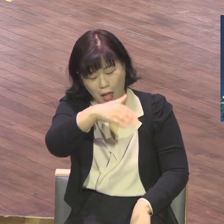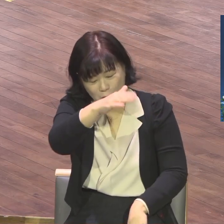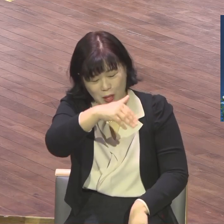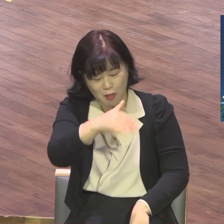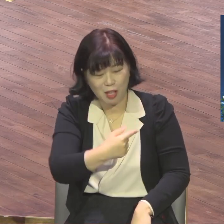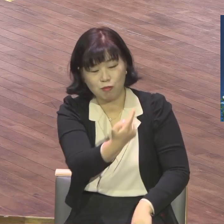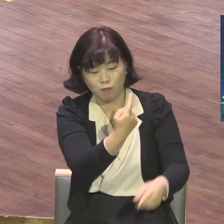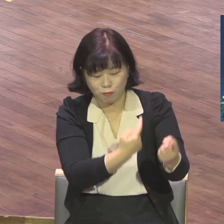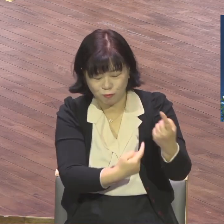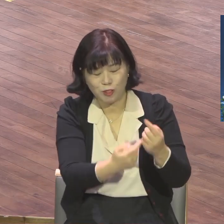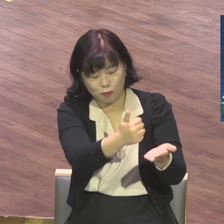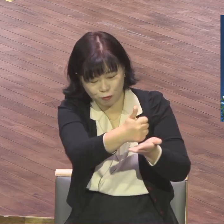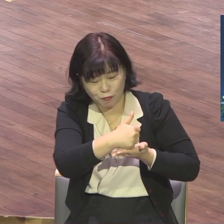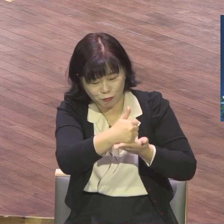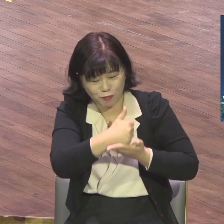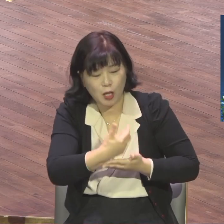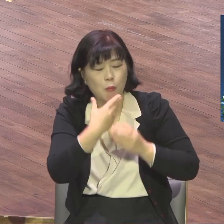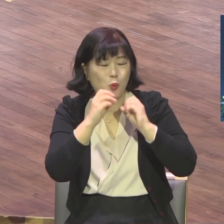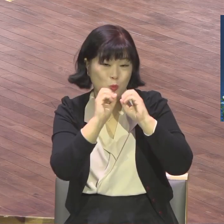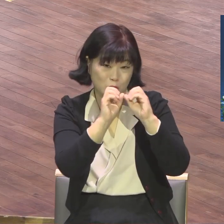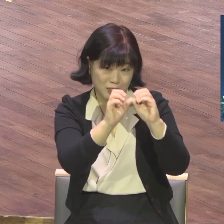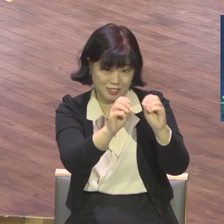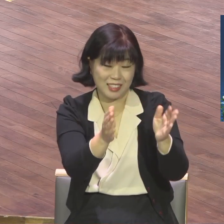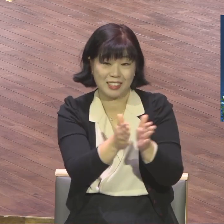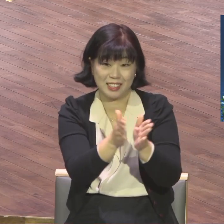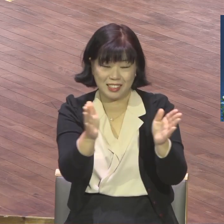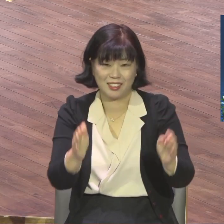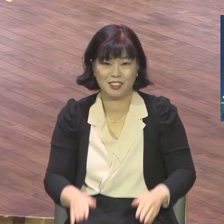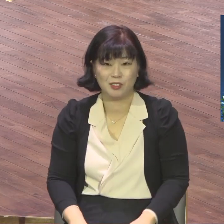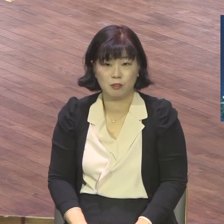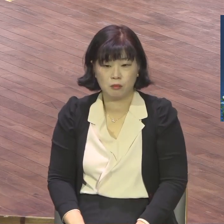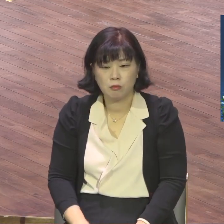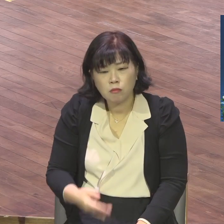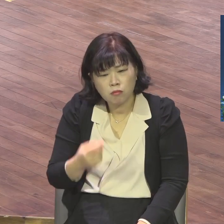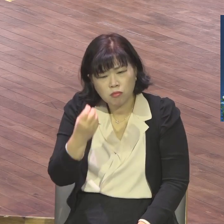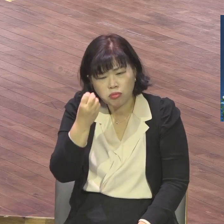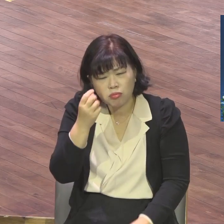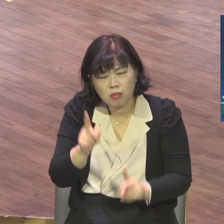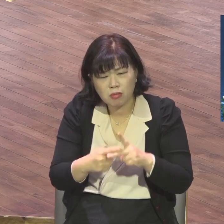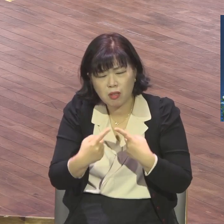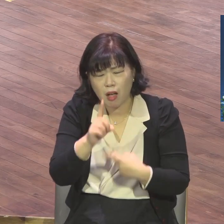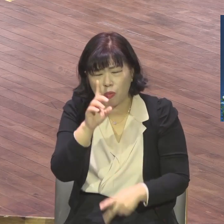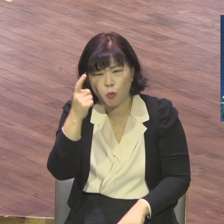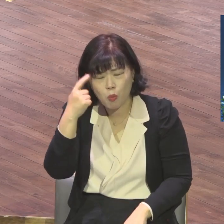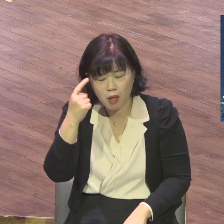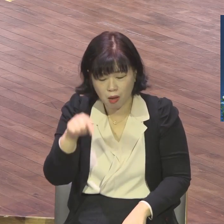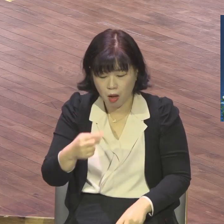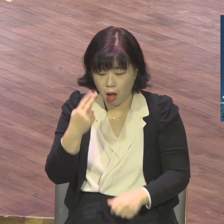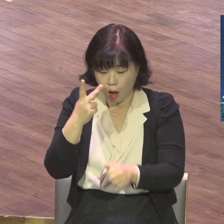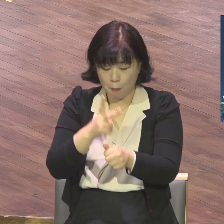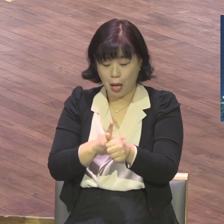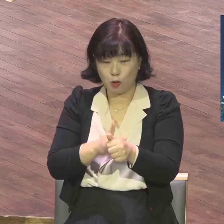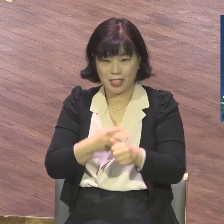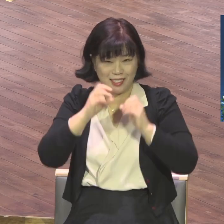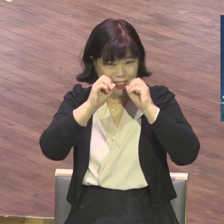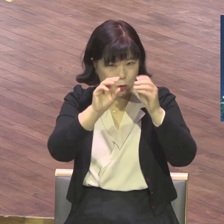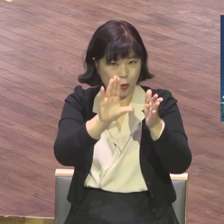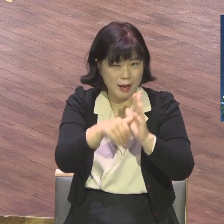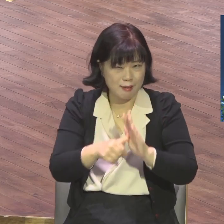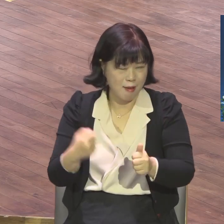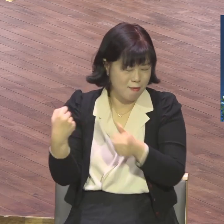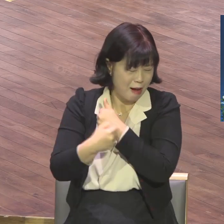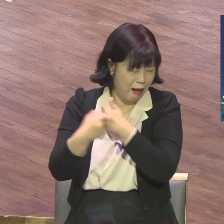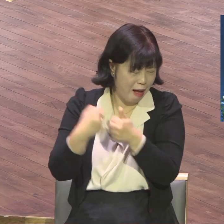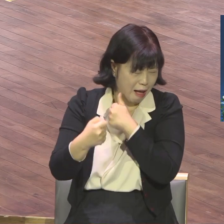이 선교 유행하는 동안에 유대인들이 얼마나 바울을 괴롭혔는지 바울이 돌에 맞아가지고